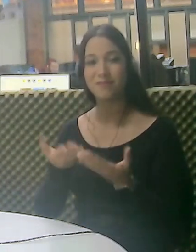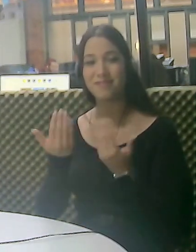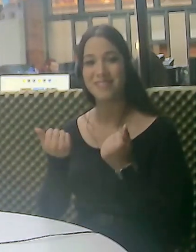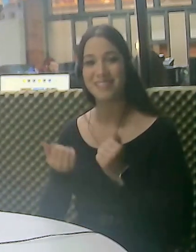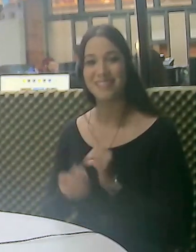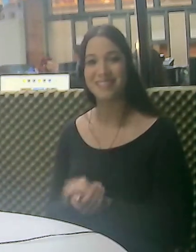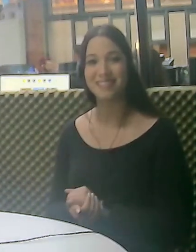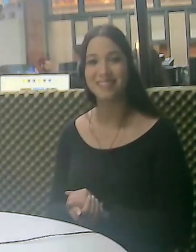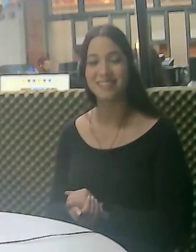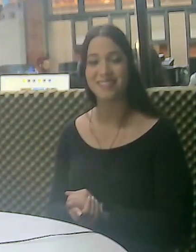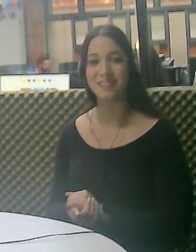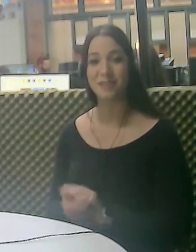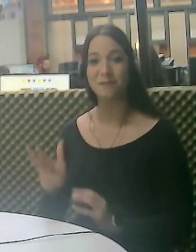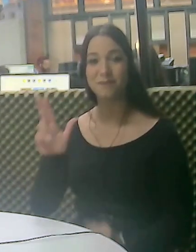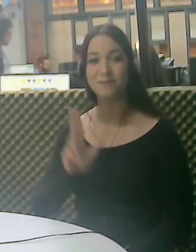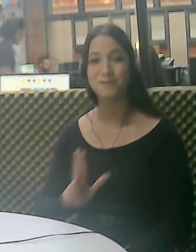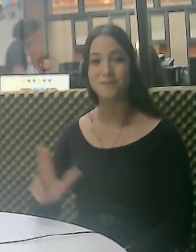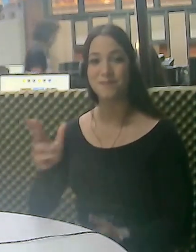gente!